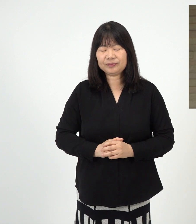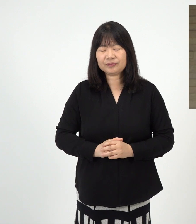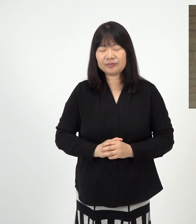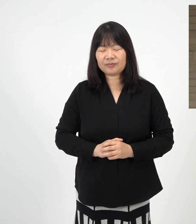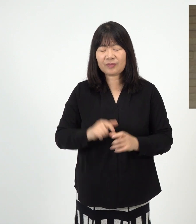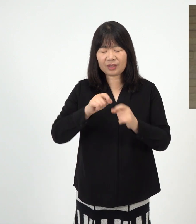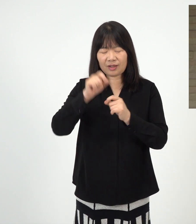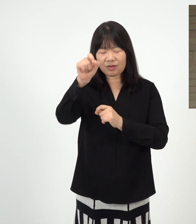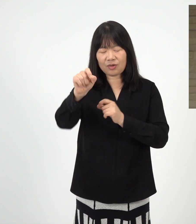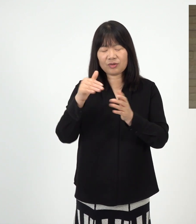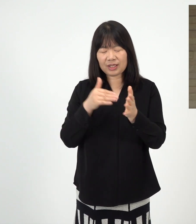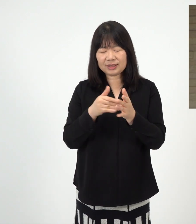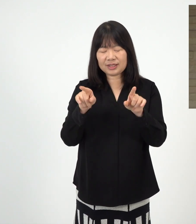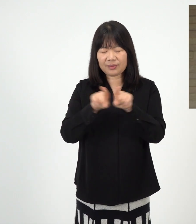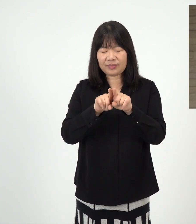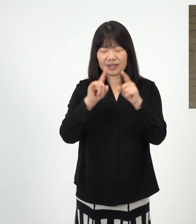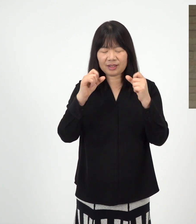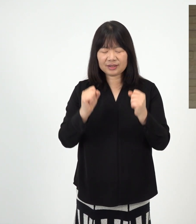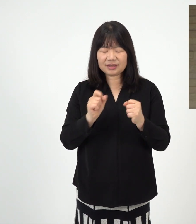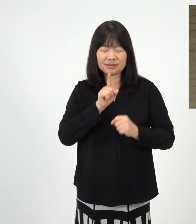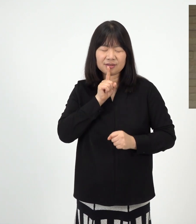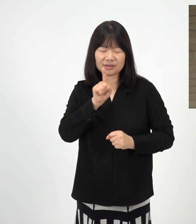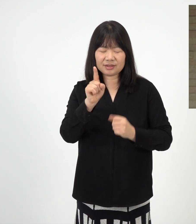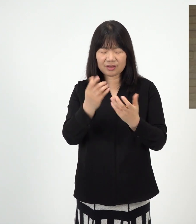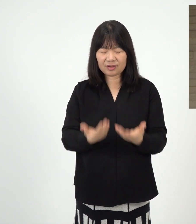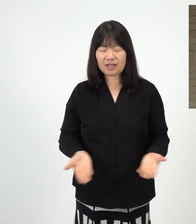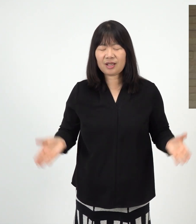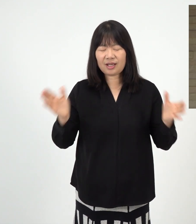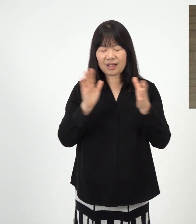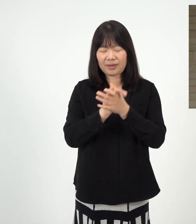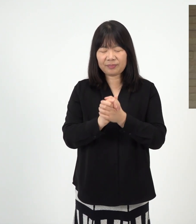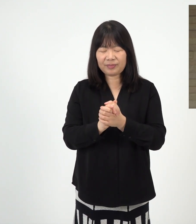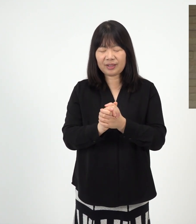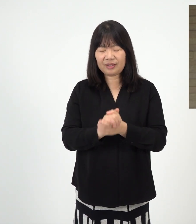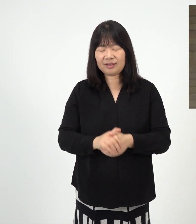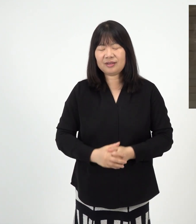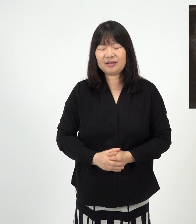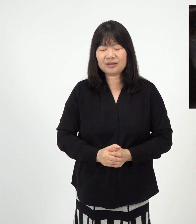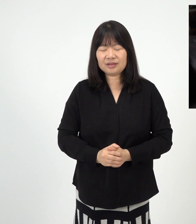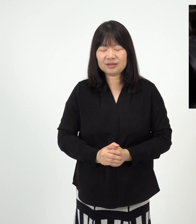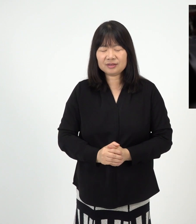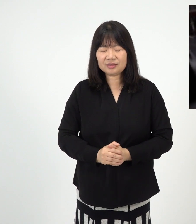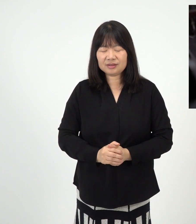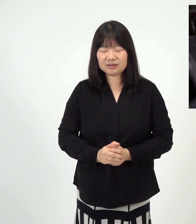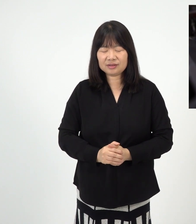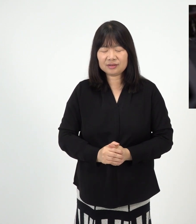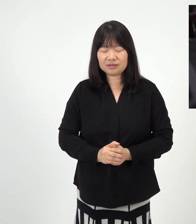영원토록 함께 있을지어다. 아멘.